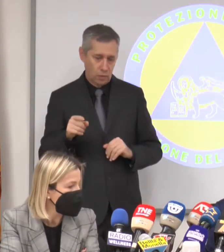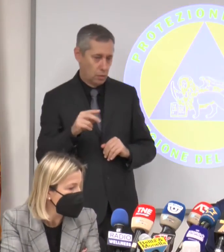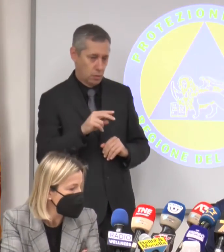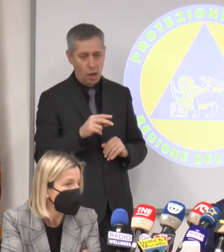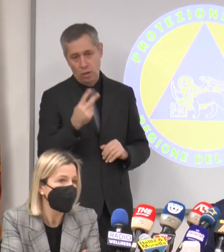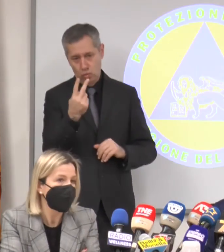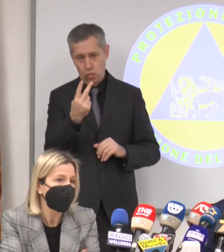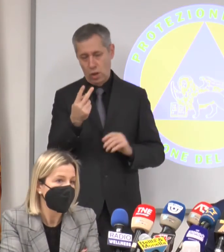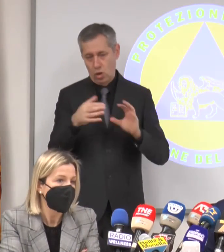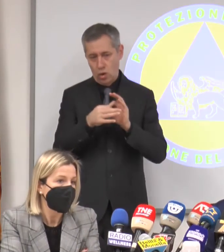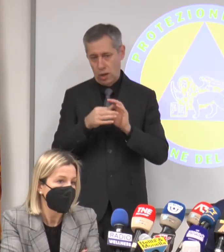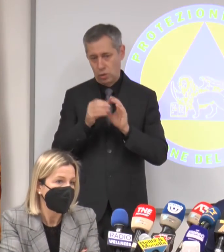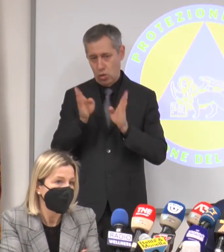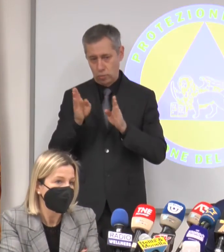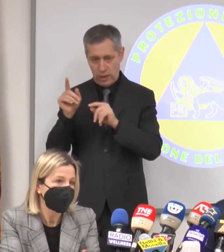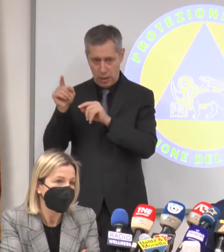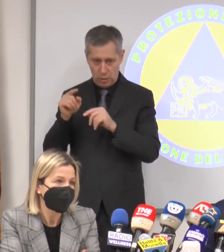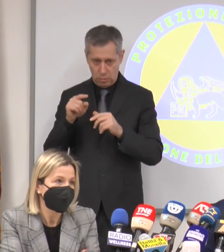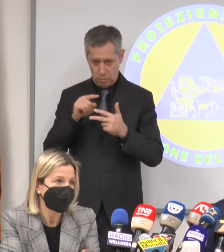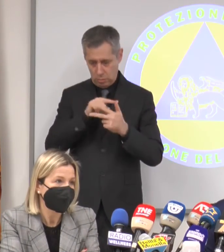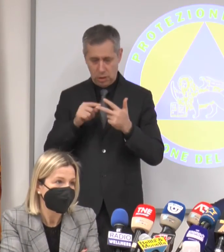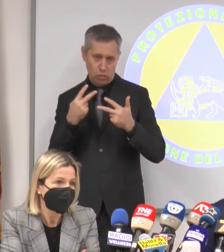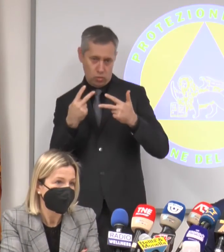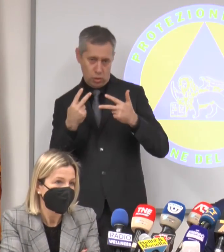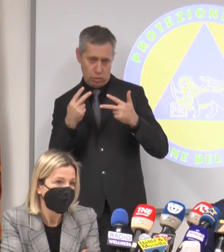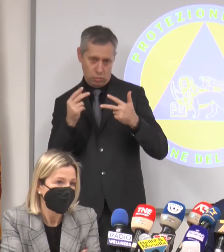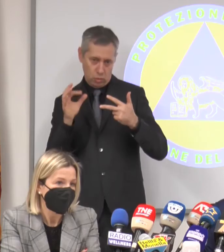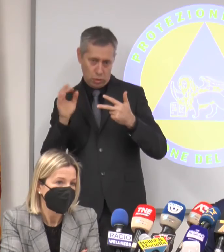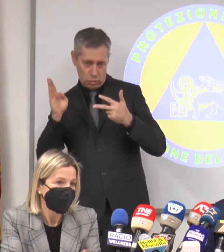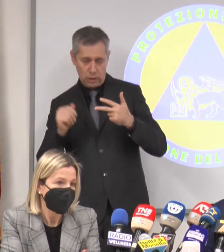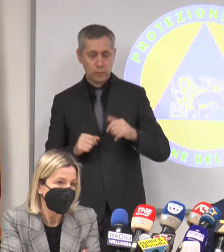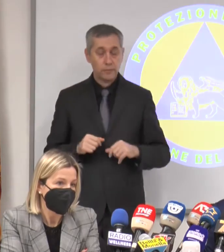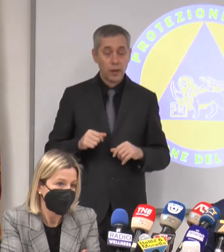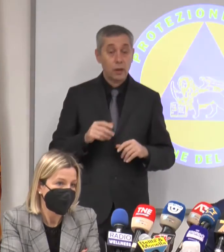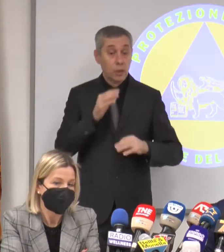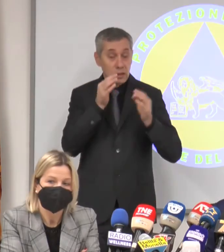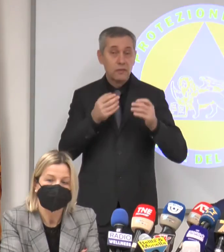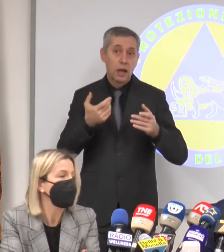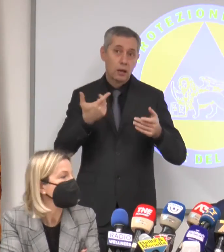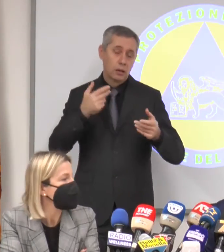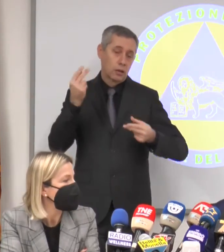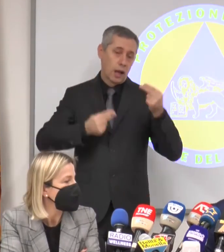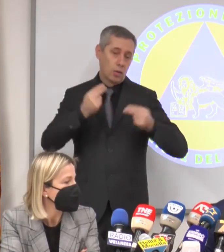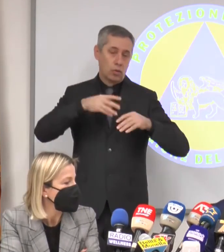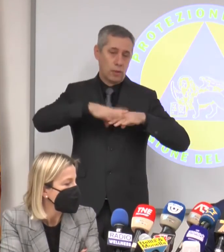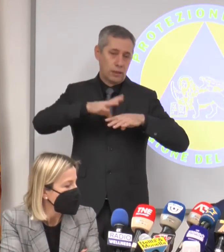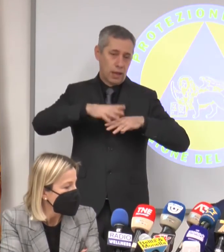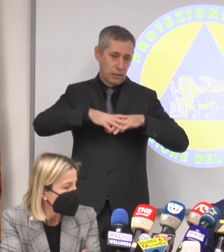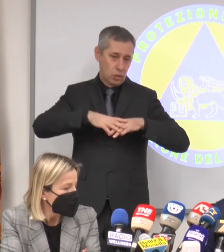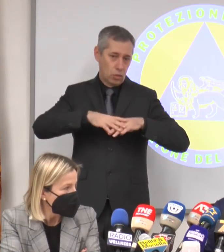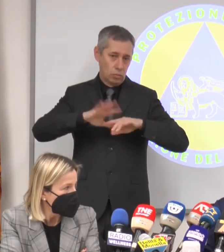non solo in area bianca. Accade che noi siamo con una proiezione dell'algoritmo del modello matematico a 11,7 a 7